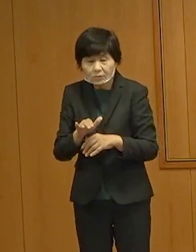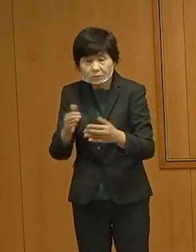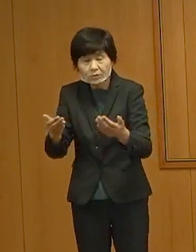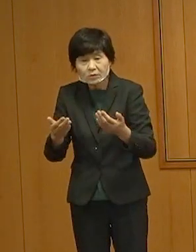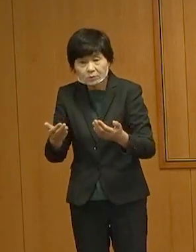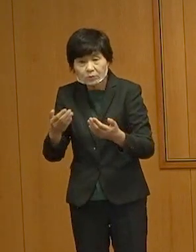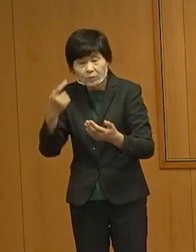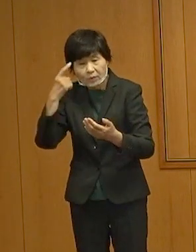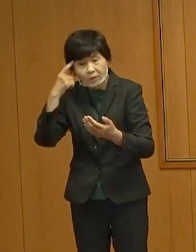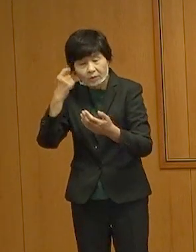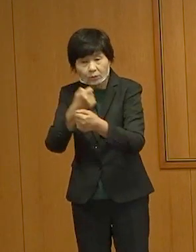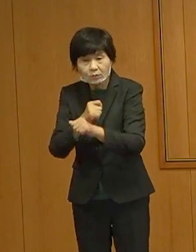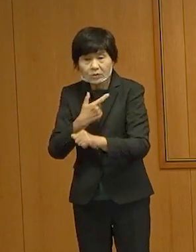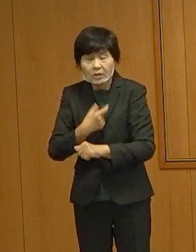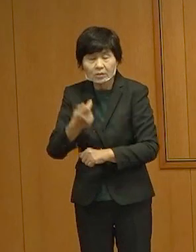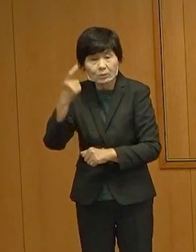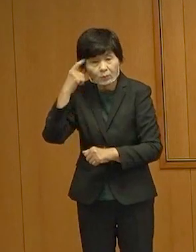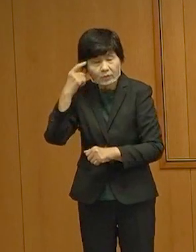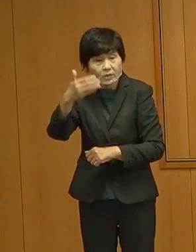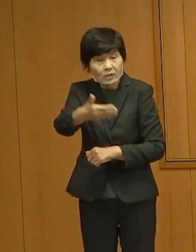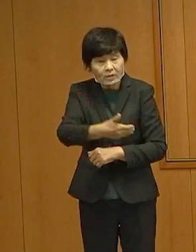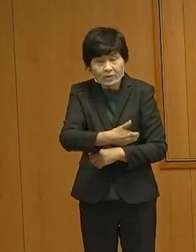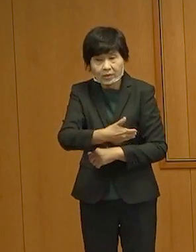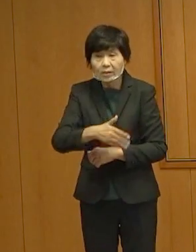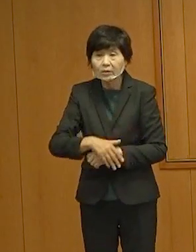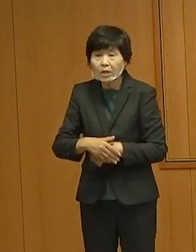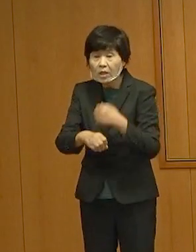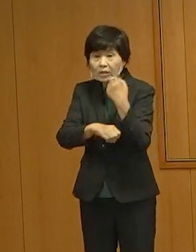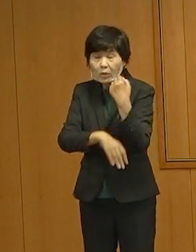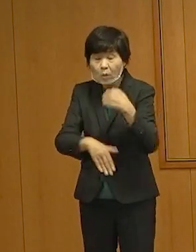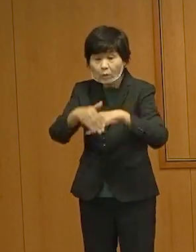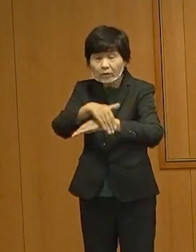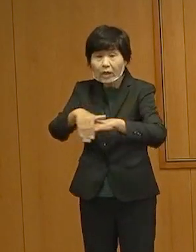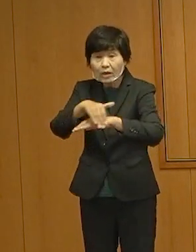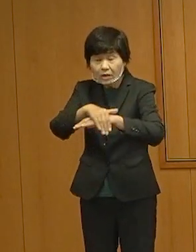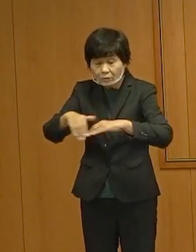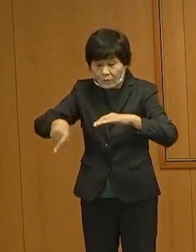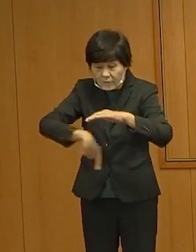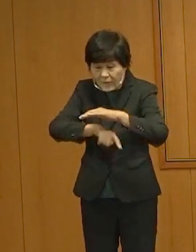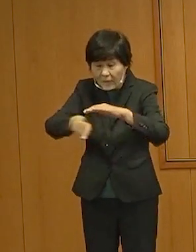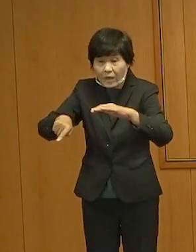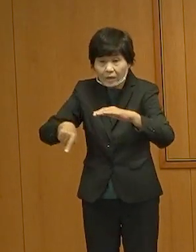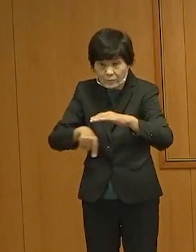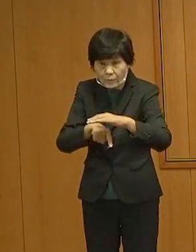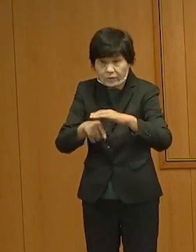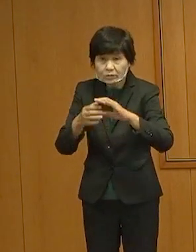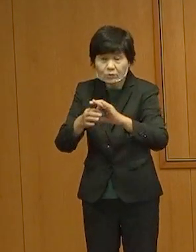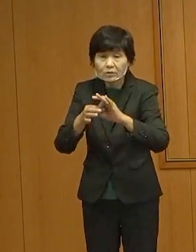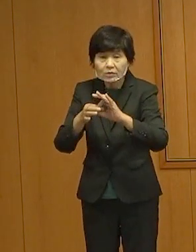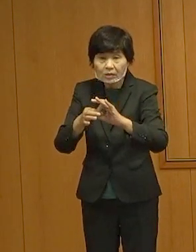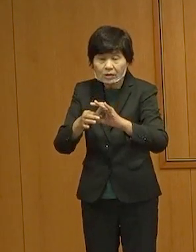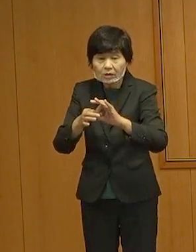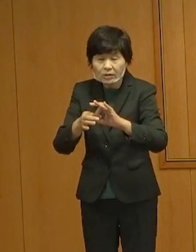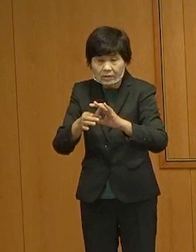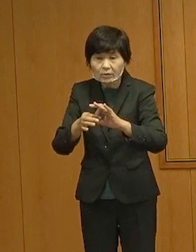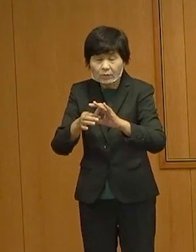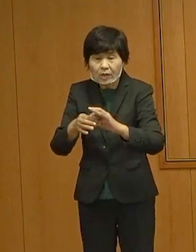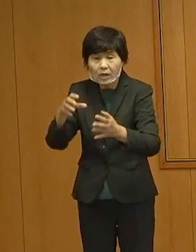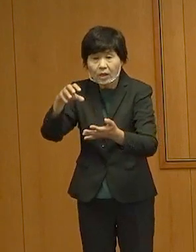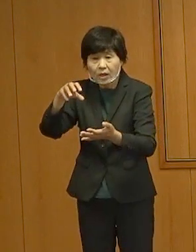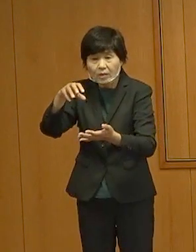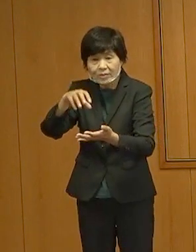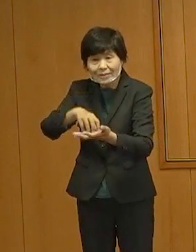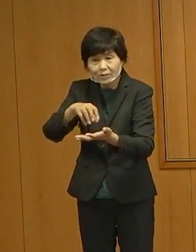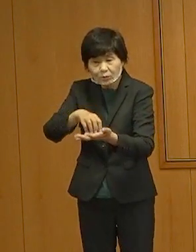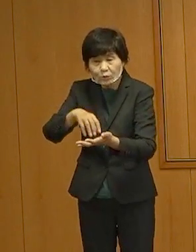基本計画のちょっとまあ中身について、まあ、詳細まだあれだと思うんですけど、はい、例えばこの中で、設置場所、ま